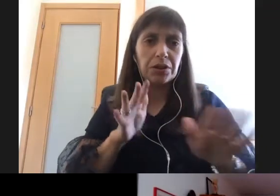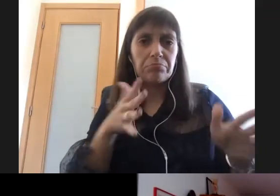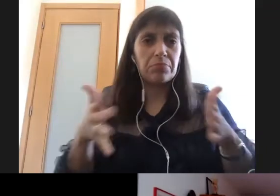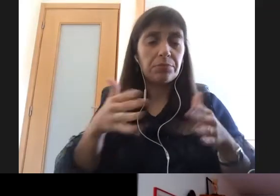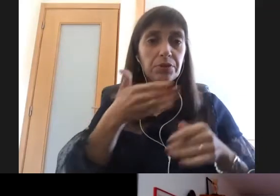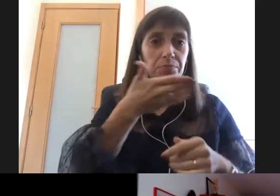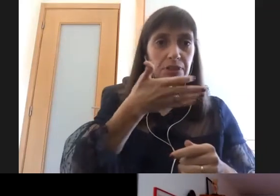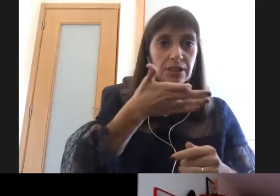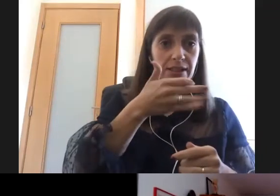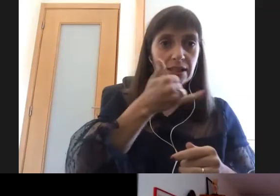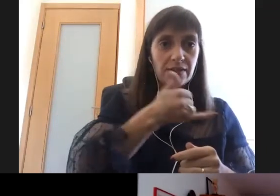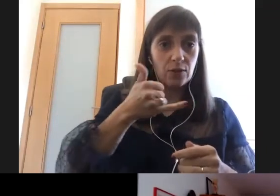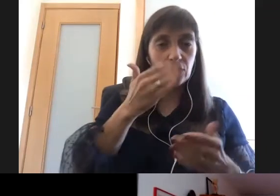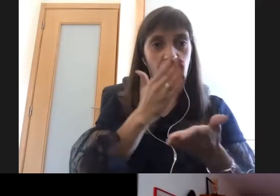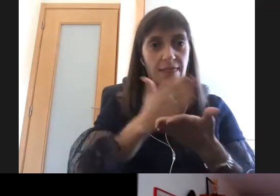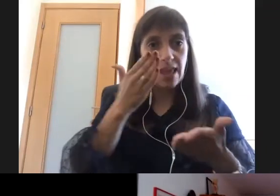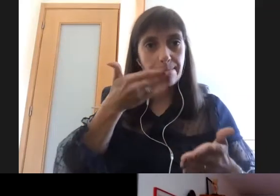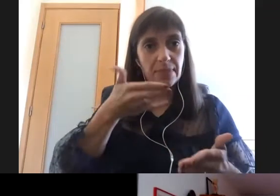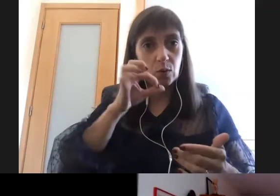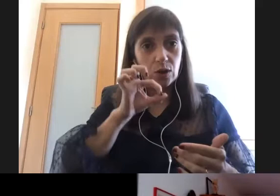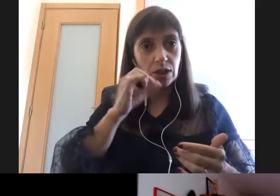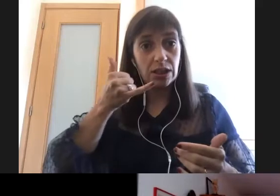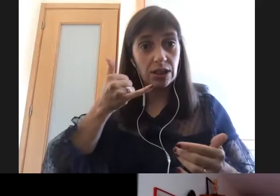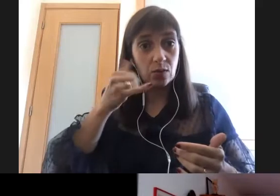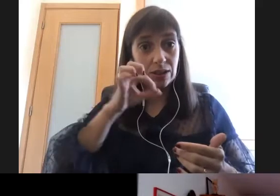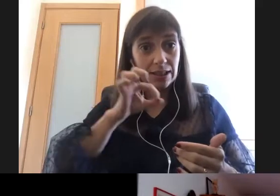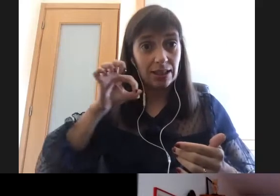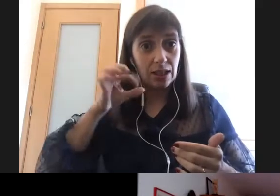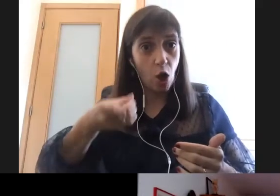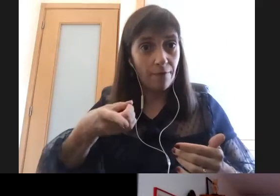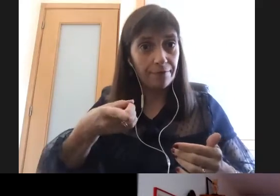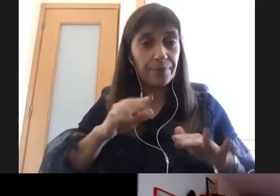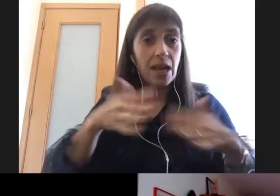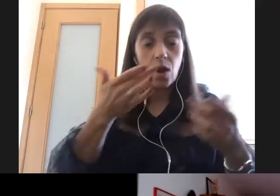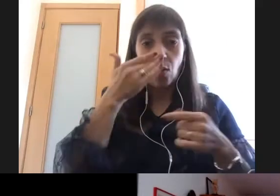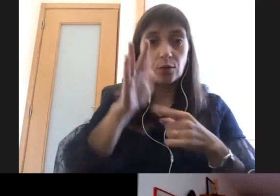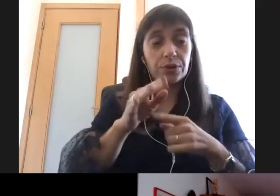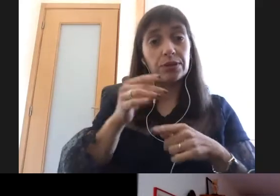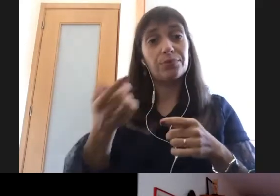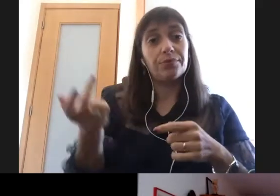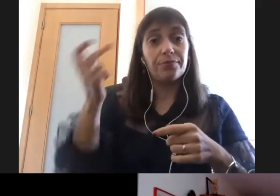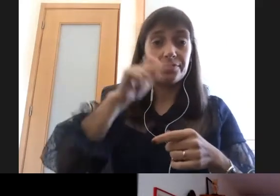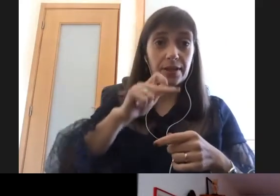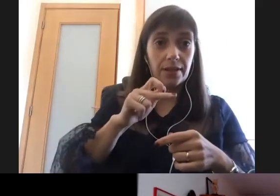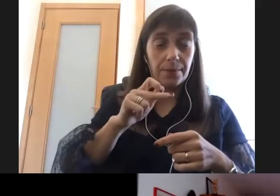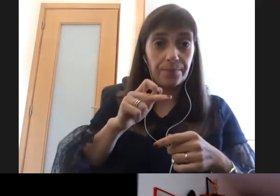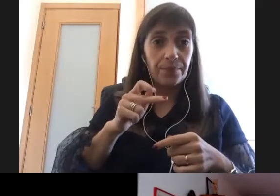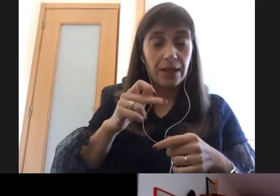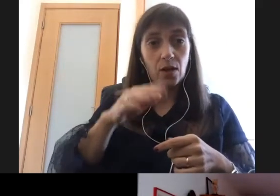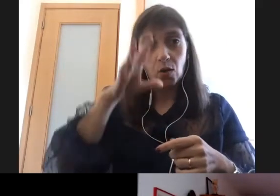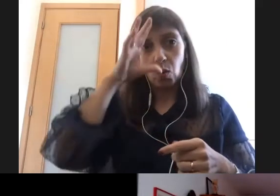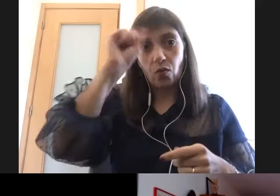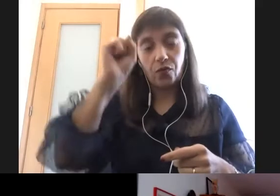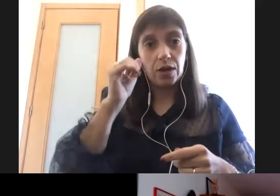1822 e 1889, quando os Orleans e Bragança governam